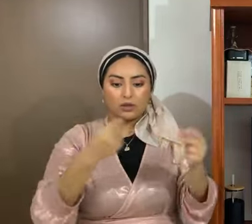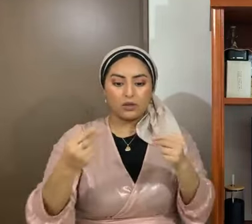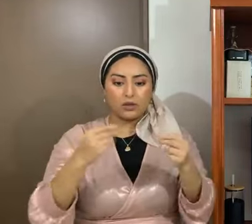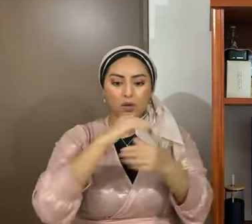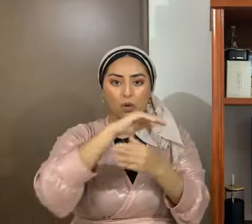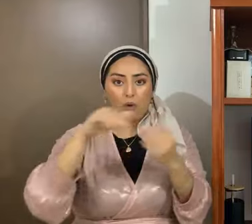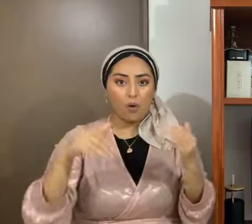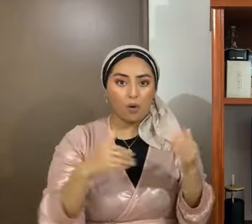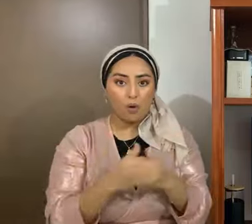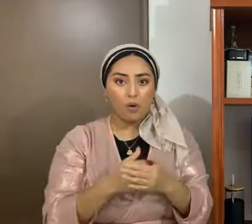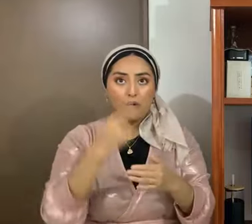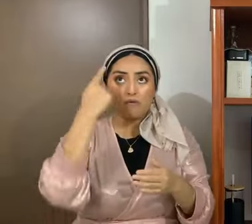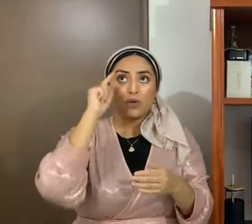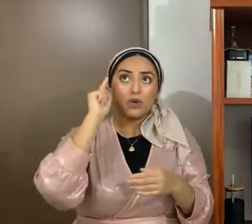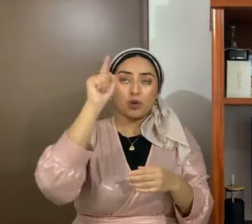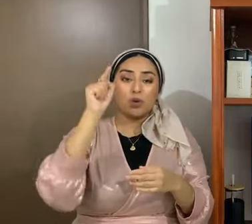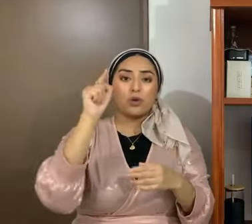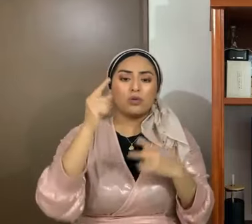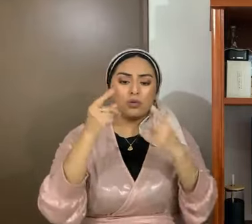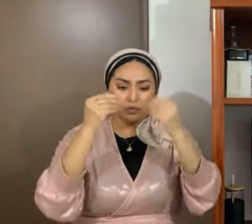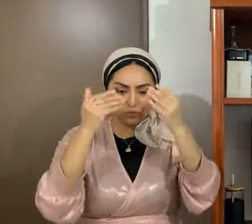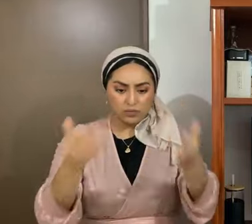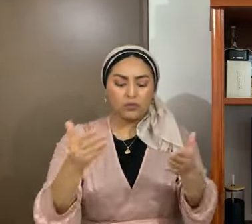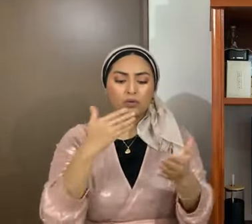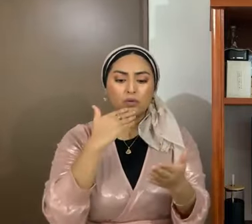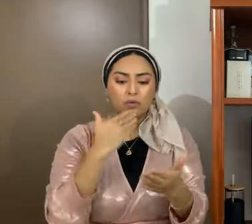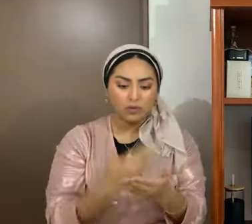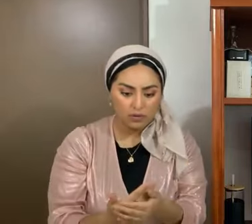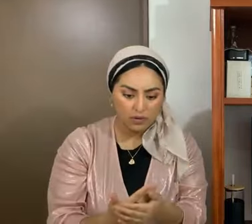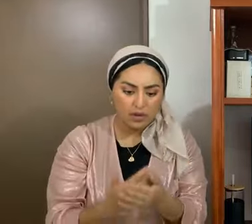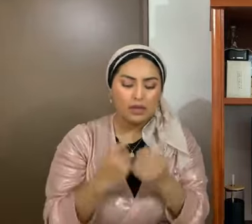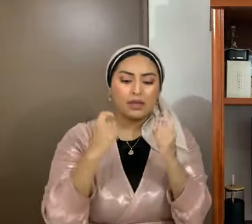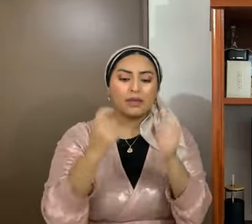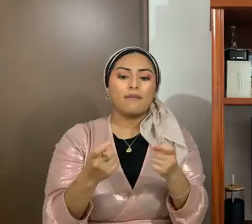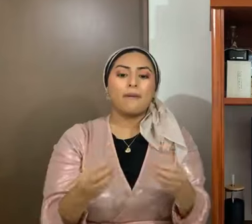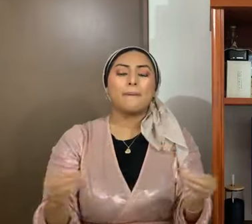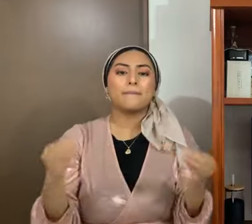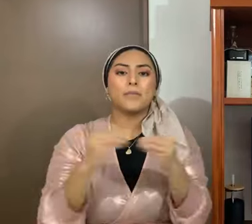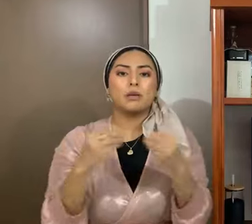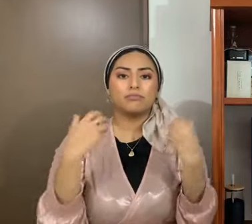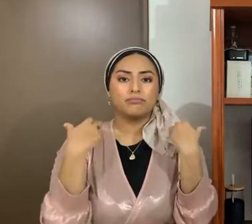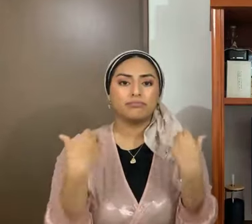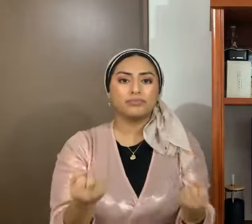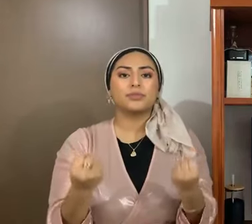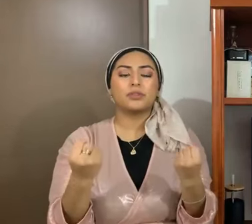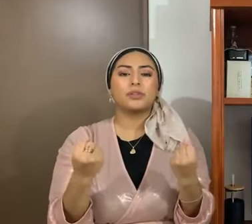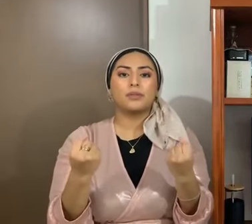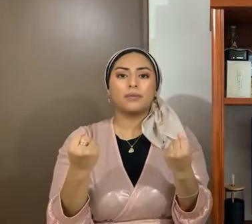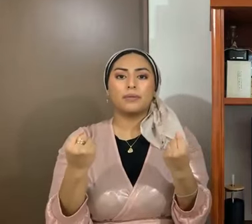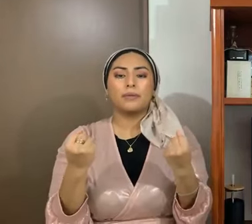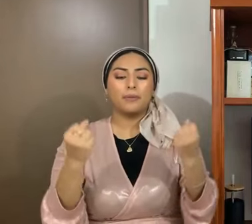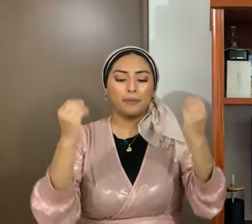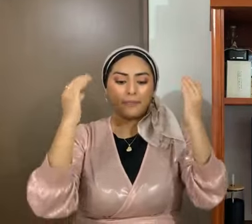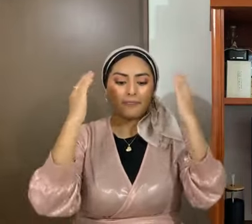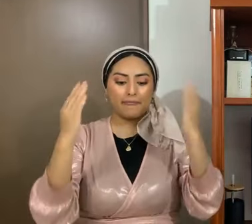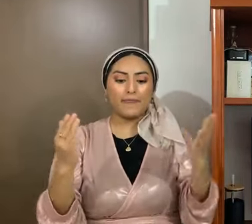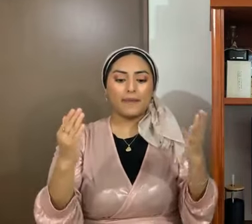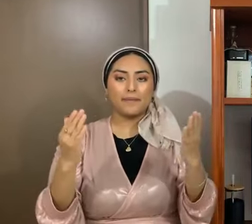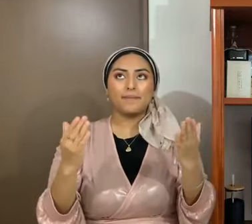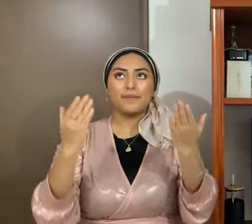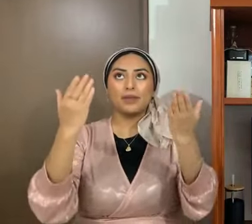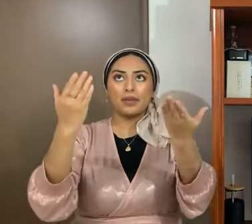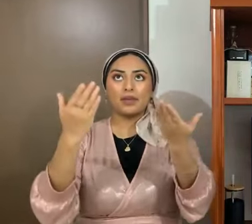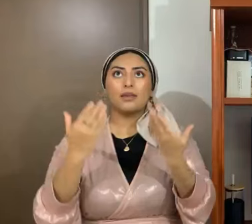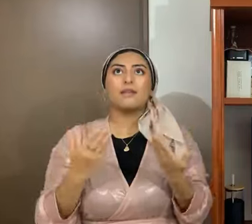cosa para ti. A hacerla bien y a dar aún más, bendito Yahshua Mashiach, porque tú no nos das migajas. Tú nos